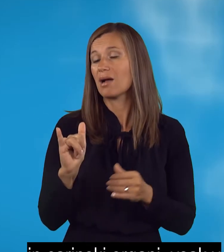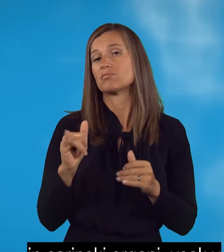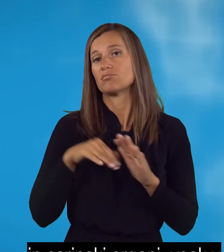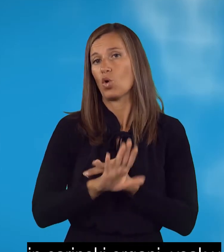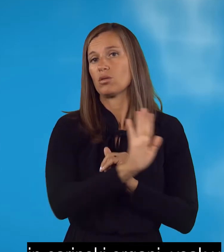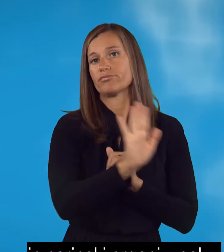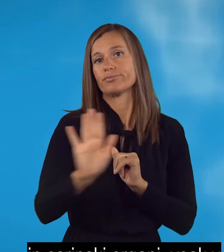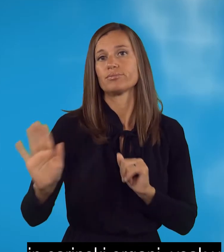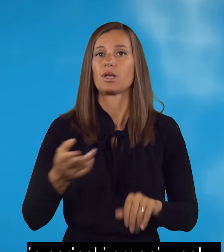svojih pristojnosti.